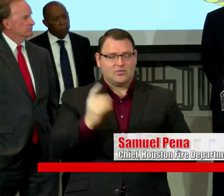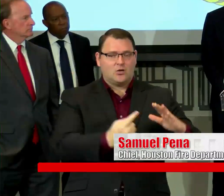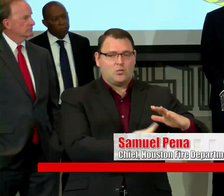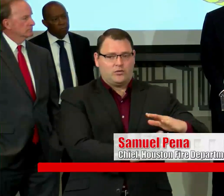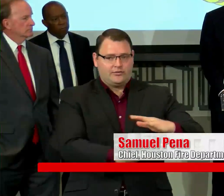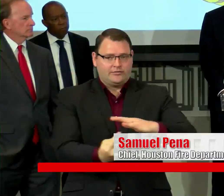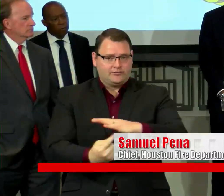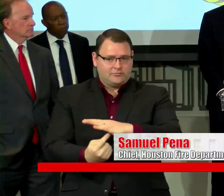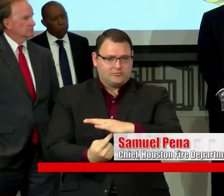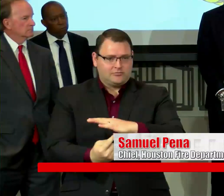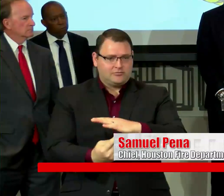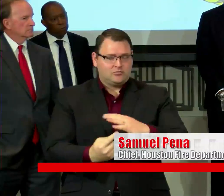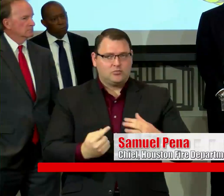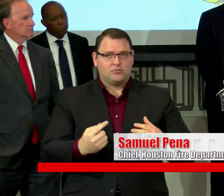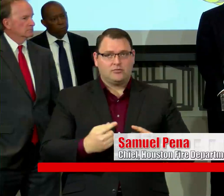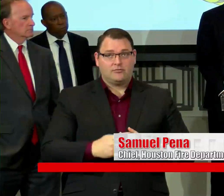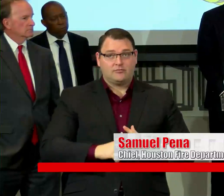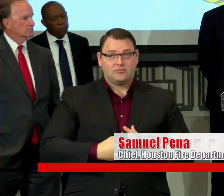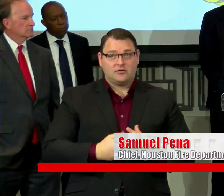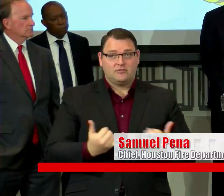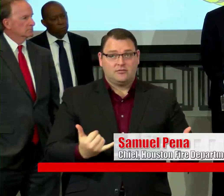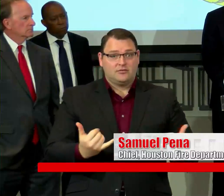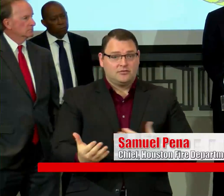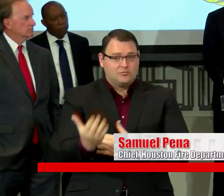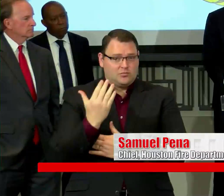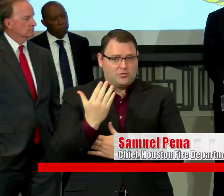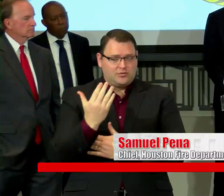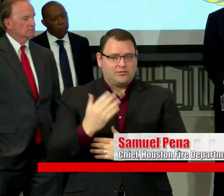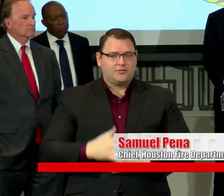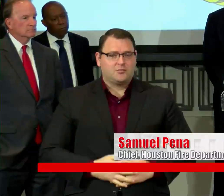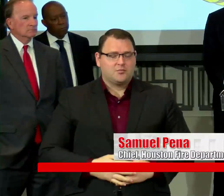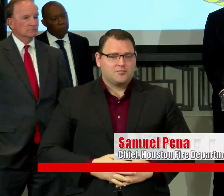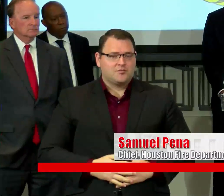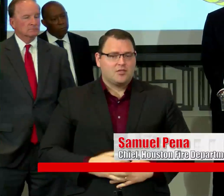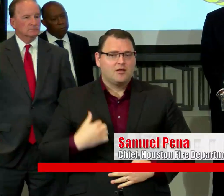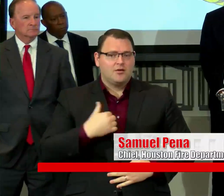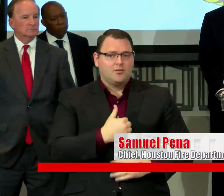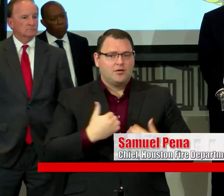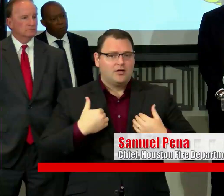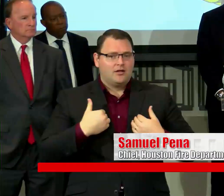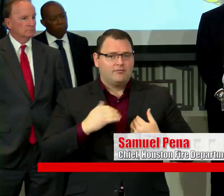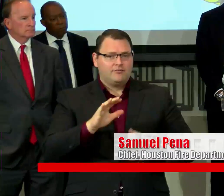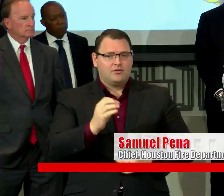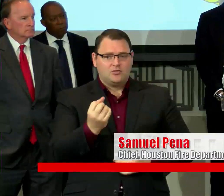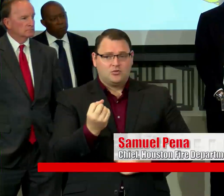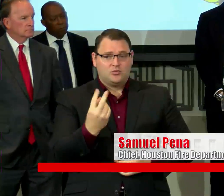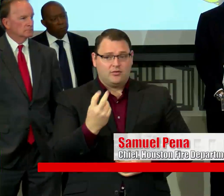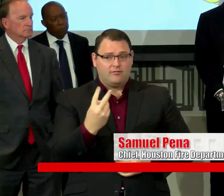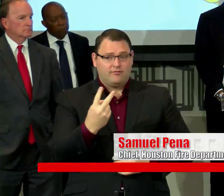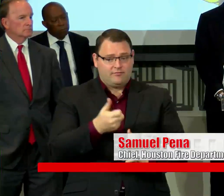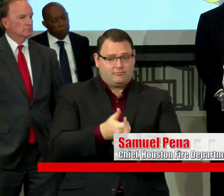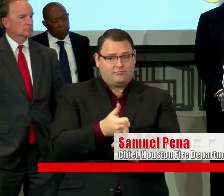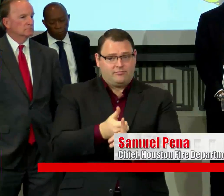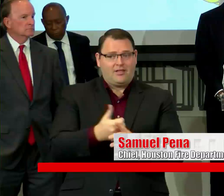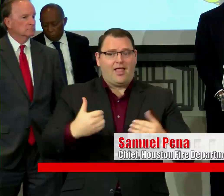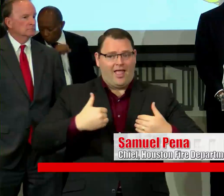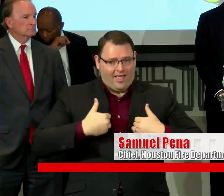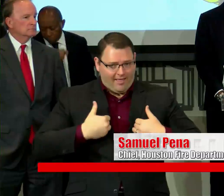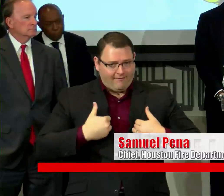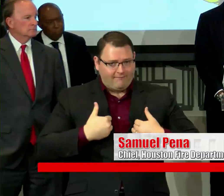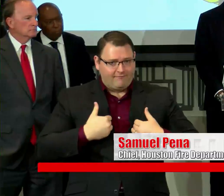a partir de esta mañana, y tenemos 12 que han sido positivos por el